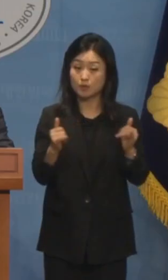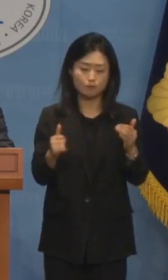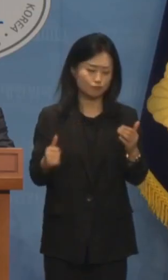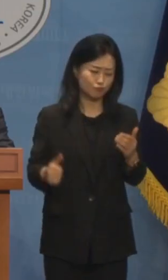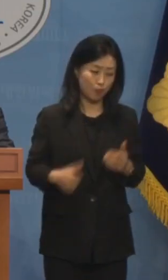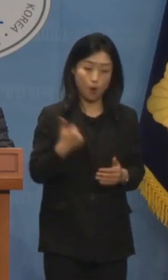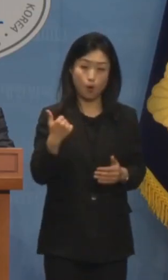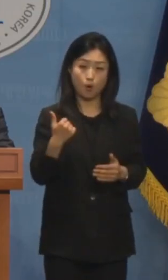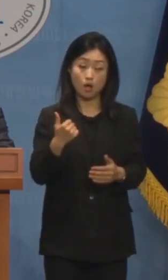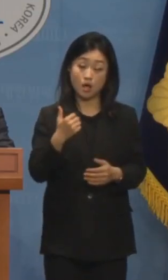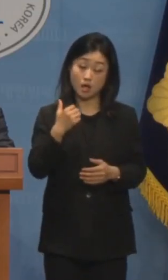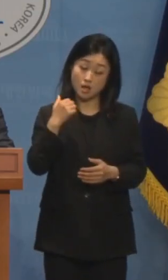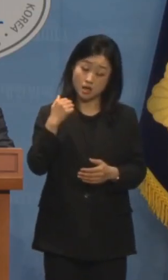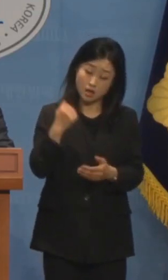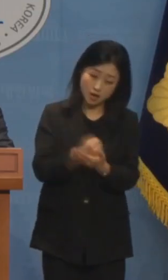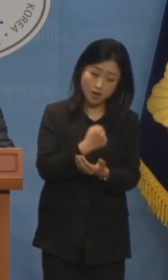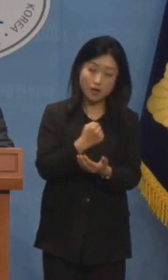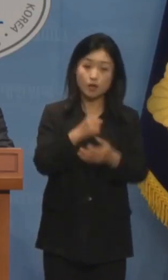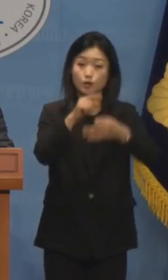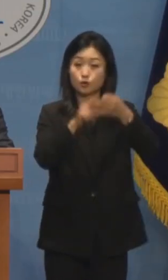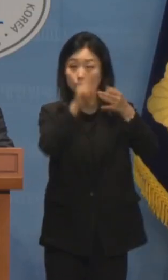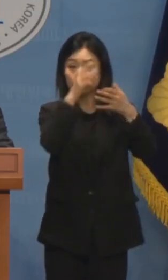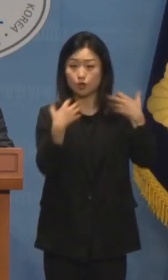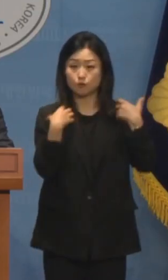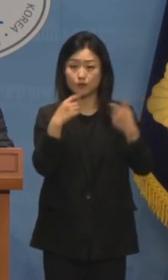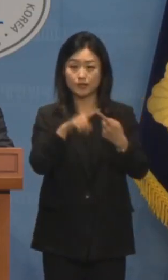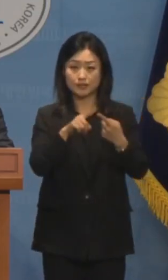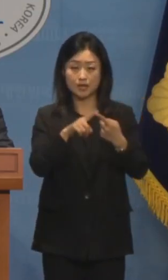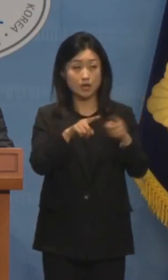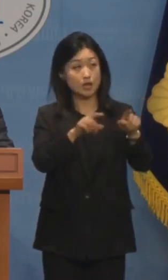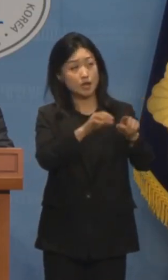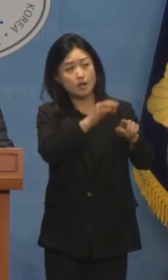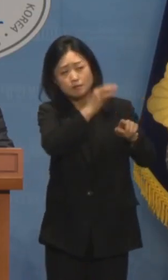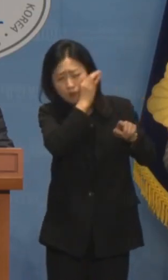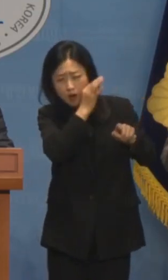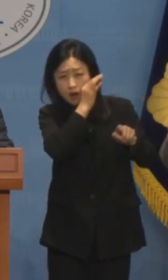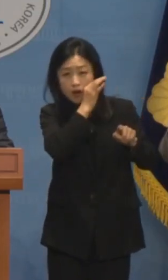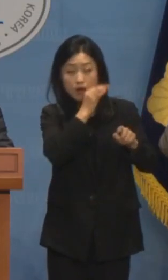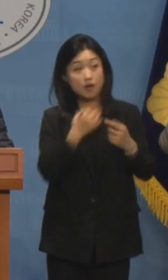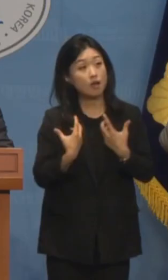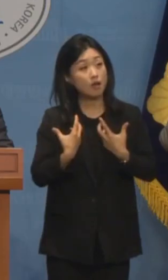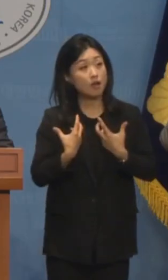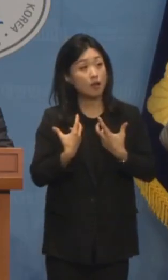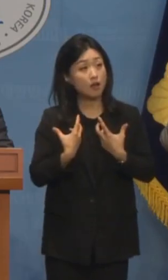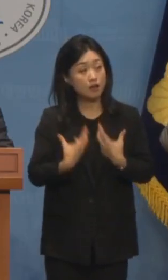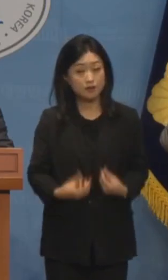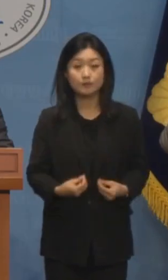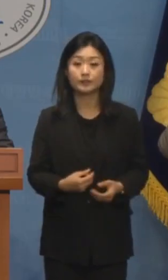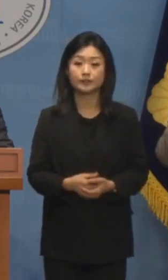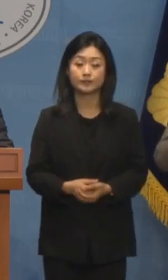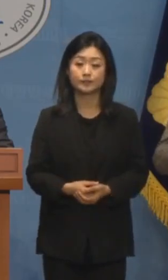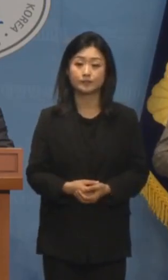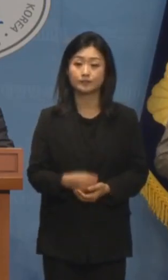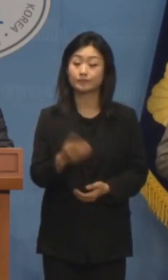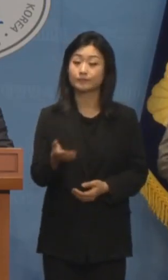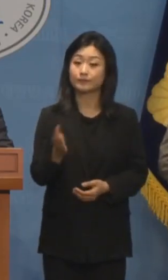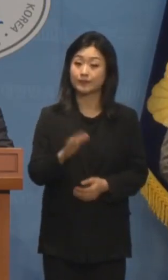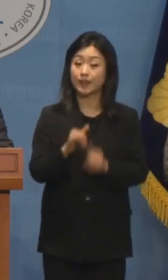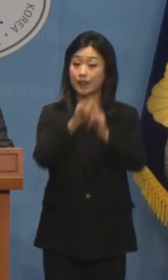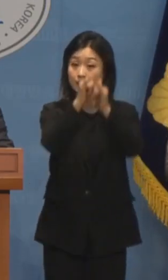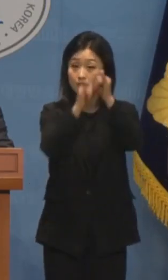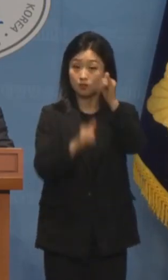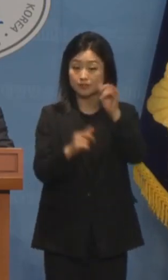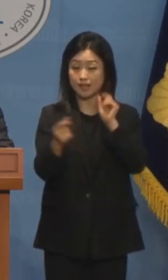분노와 탄식을 넘어 윤석열 정권에 대한 부끄러움과 허탈함을 느끼고 있습니다. 그러나 역사